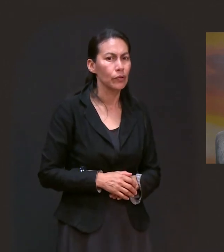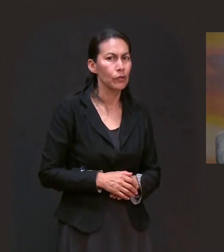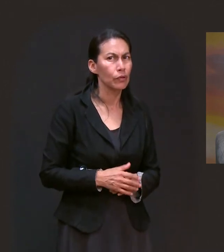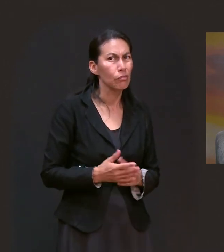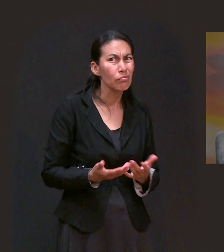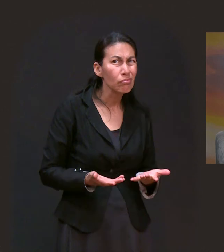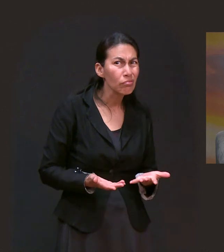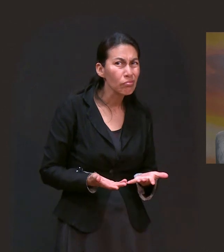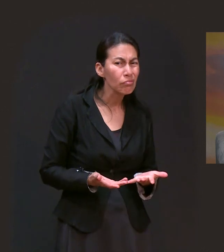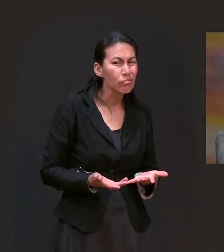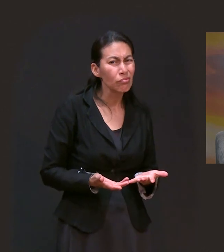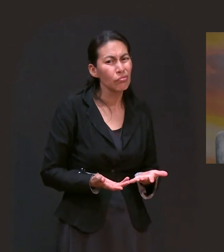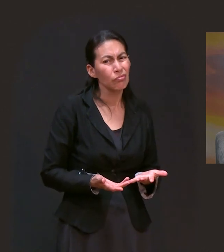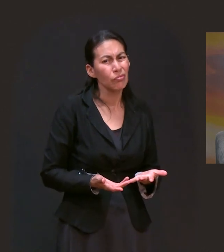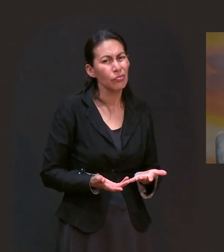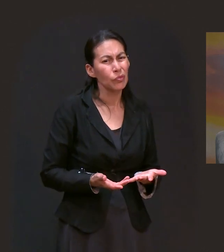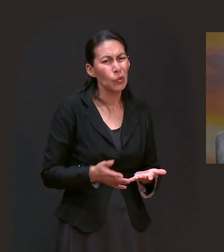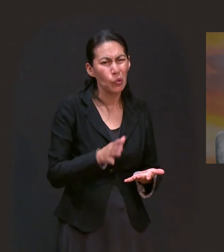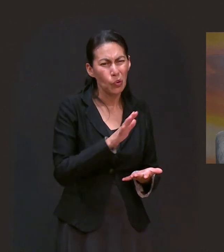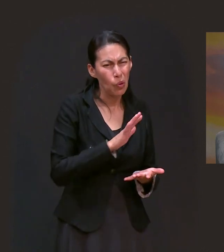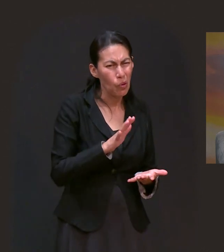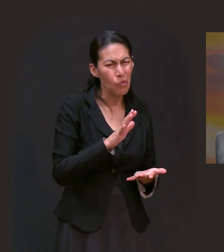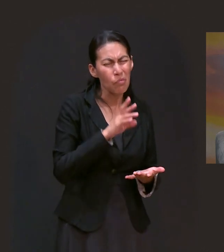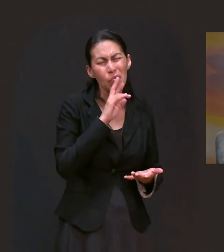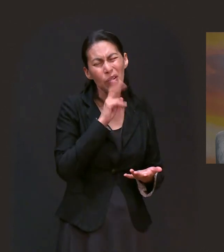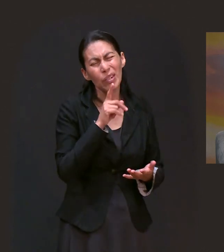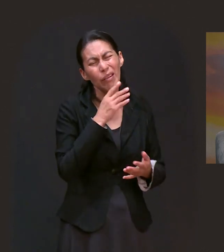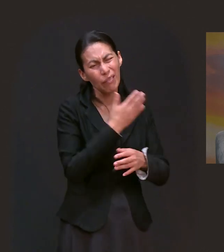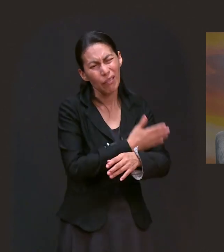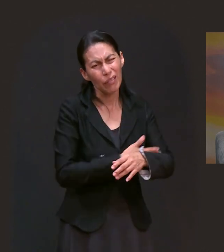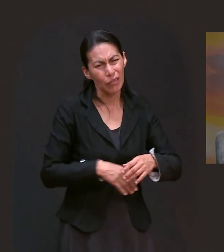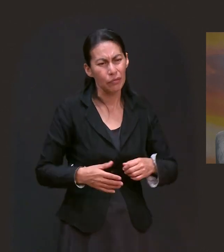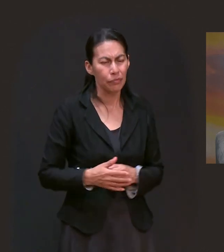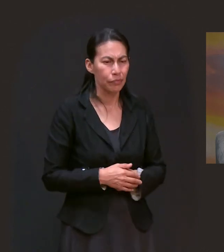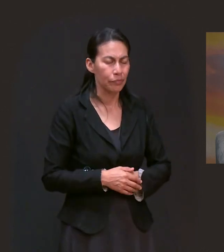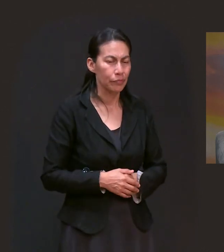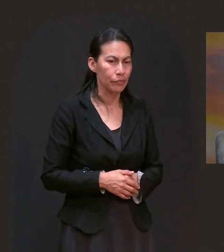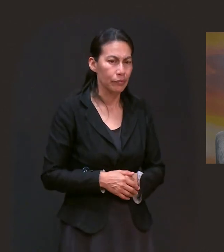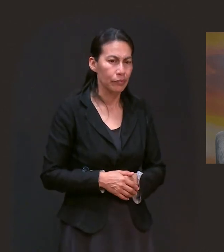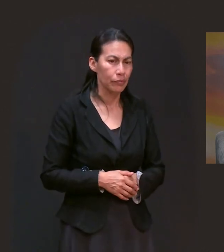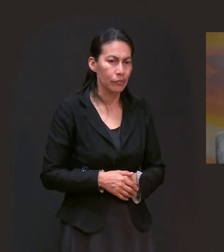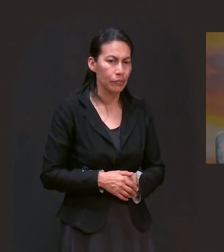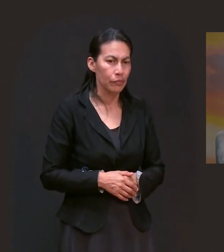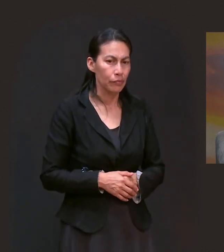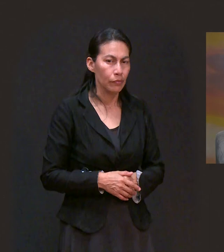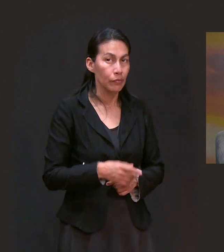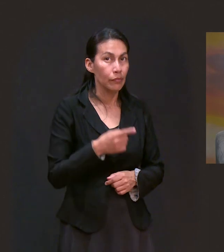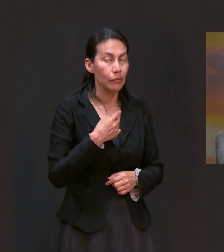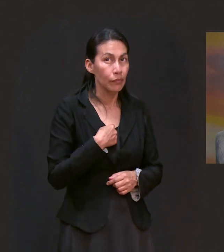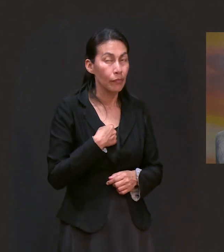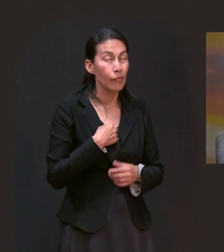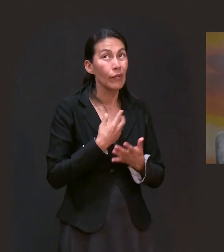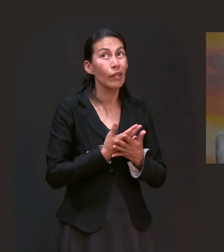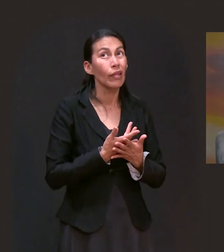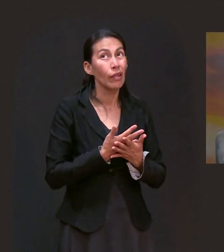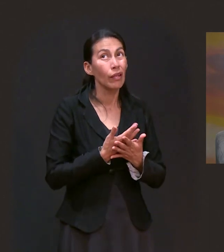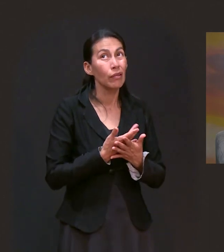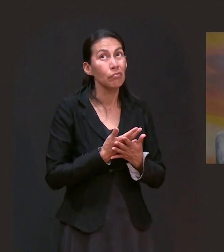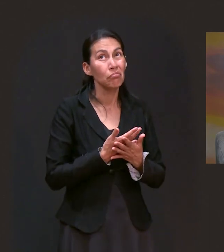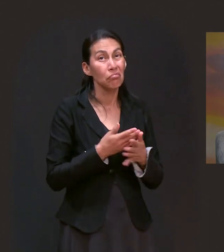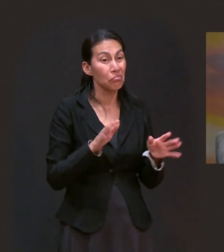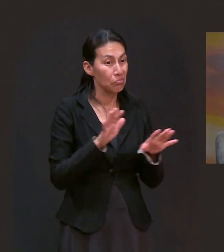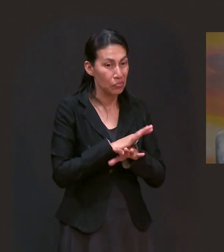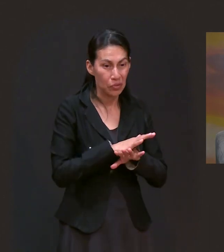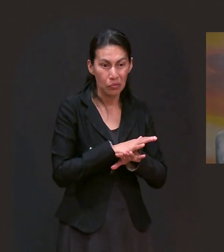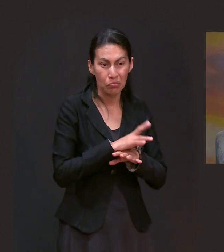pero ya van a poner las notas seguro para la tabla y sin total es electrónico en esa